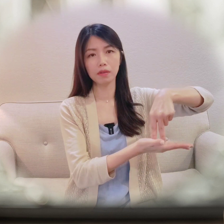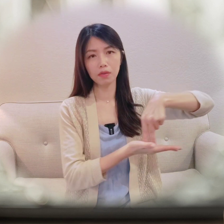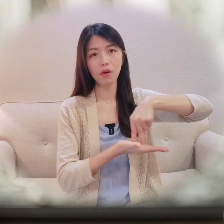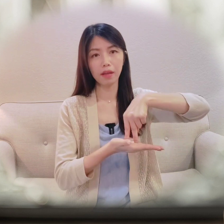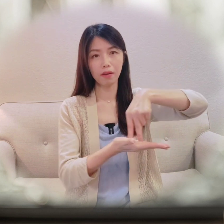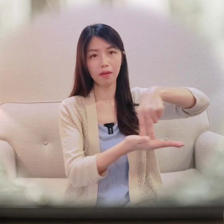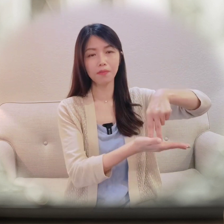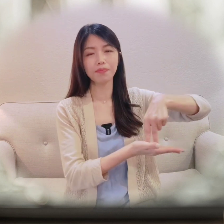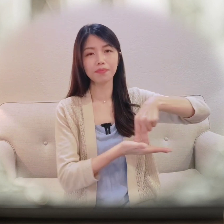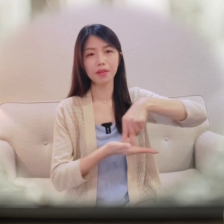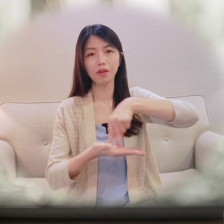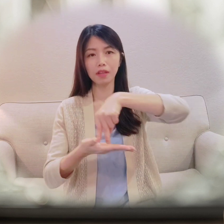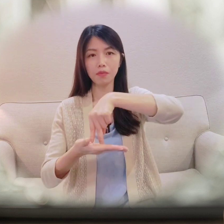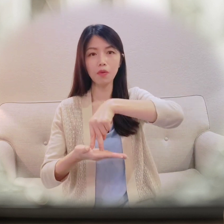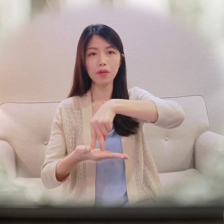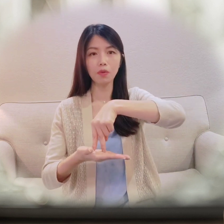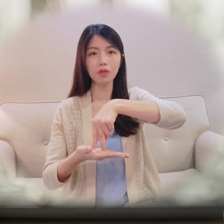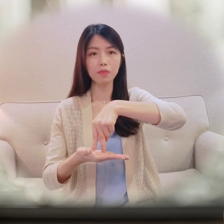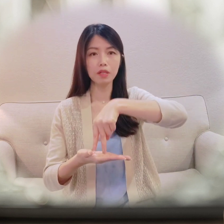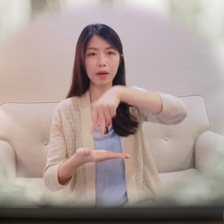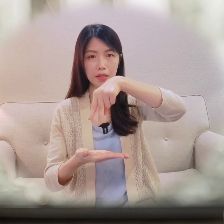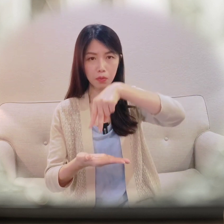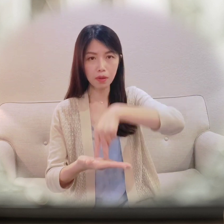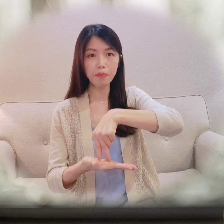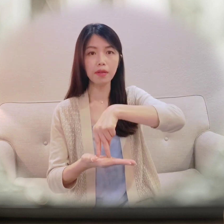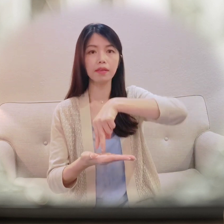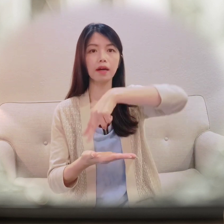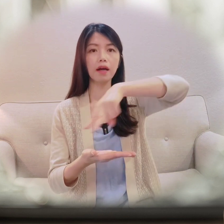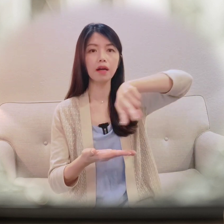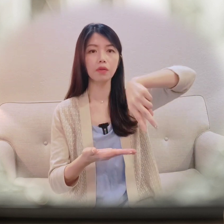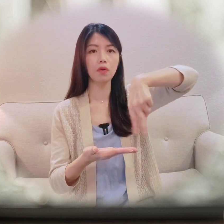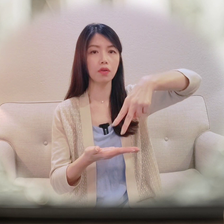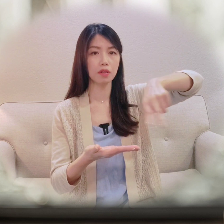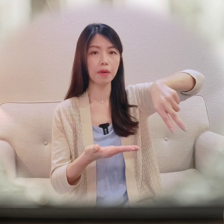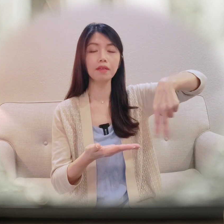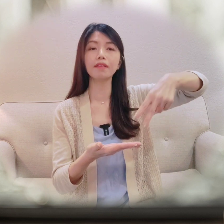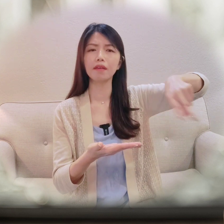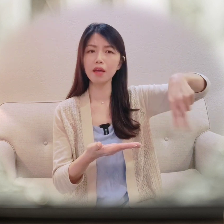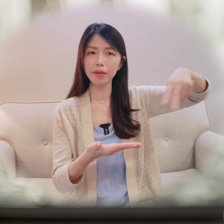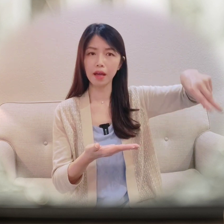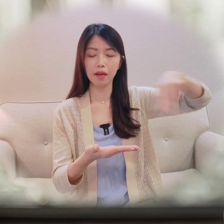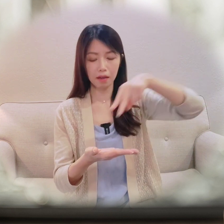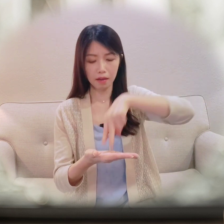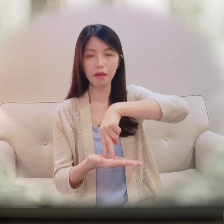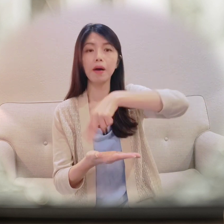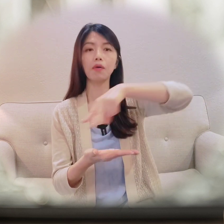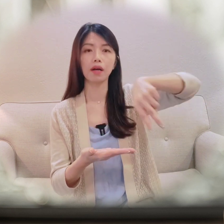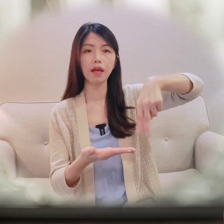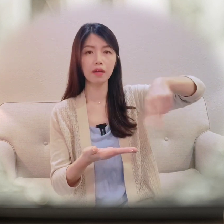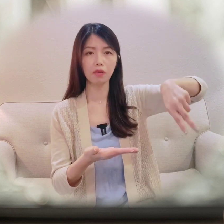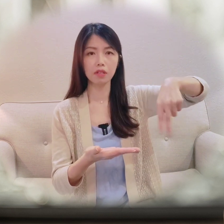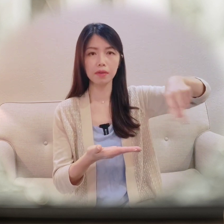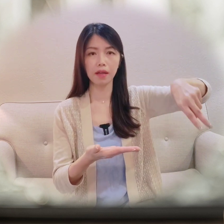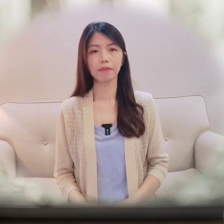외롭다라고 하는 뜻의 수어가 돼요. 그렇기 때문에 왼손은 움직이지 마시고 한번 댔다가 돌려주시면 헤매다,